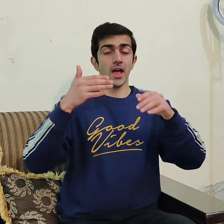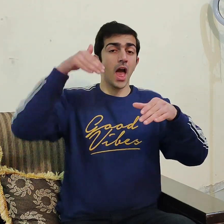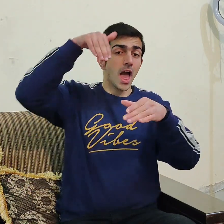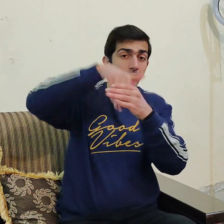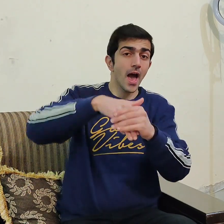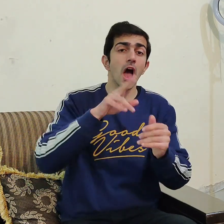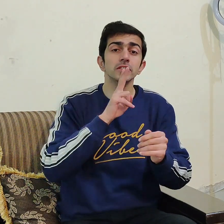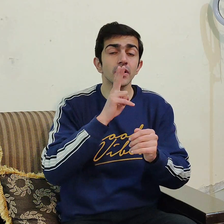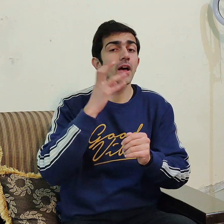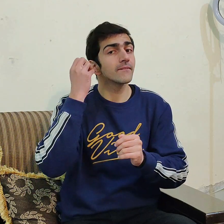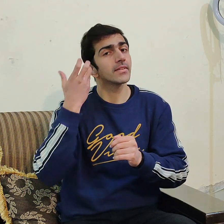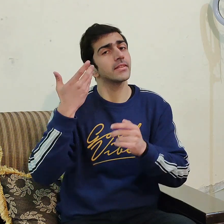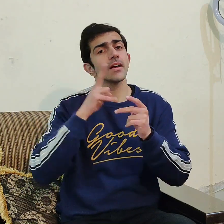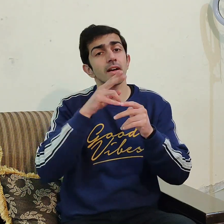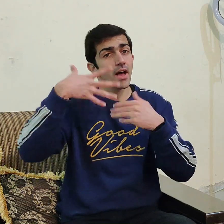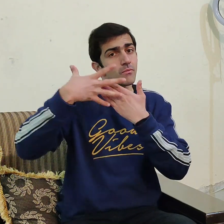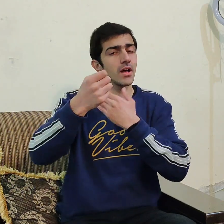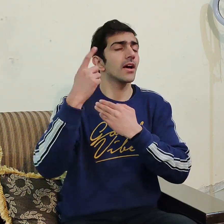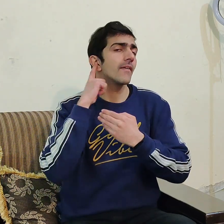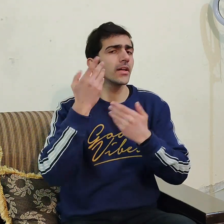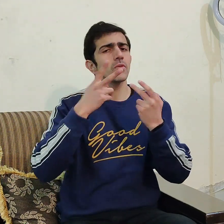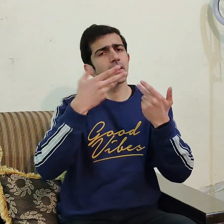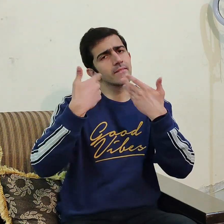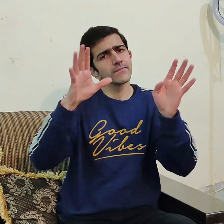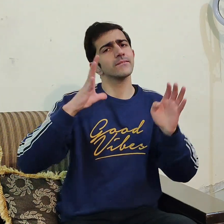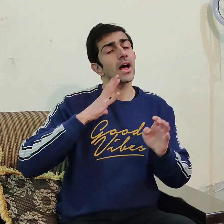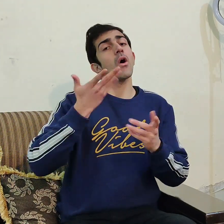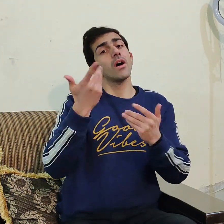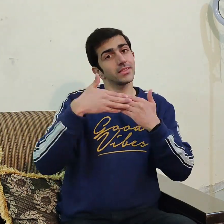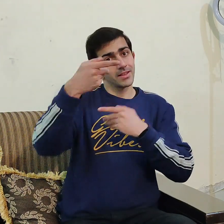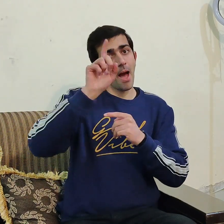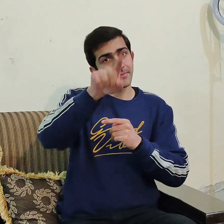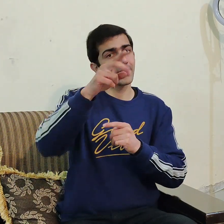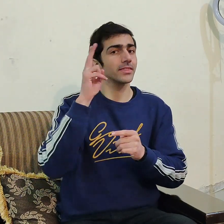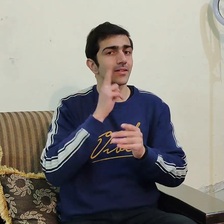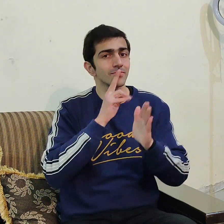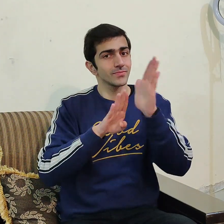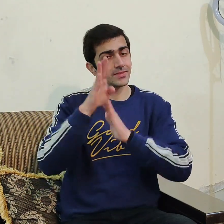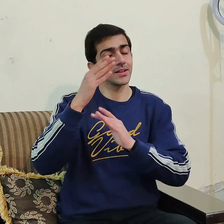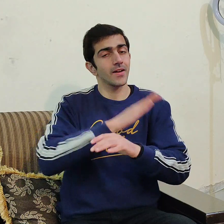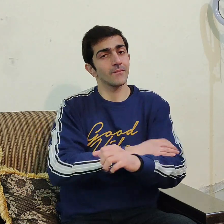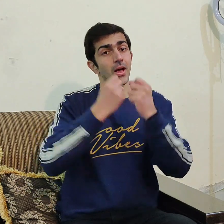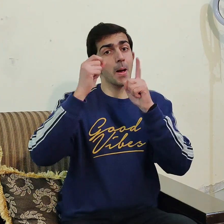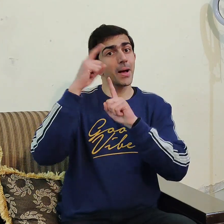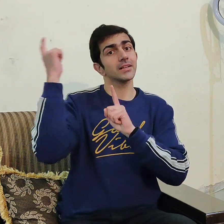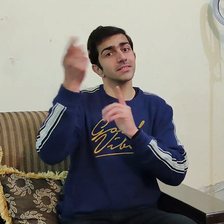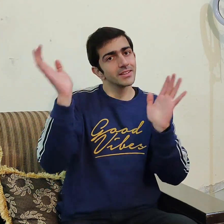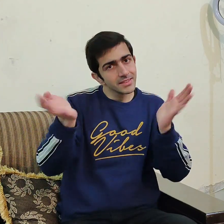लें, अपनी फैमिली को कहें वो आपके लिए वॉइस ओवर करें, ताकि आपकी वीडियोस इंक्लूसिव बन सकें और हेयरिंग लोग भी देखें और आप लोग ग्रो